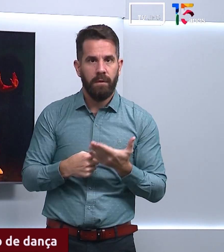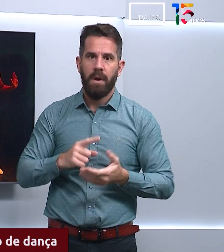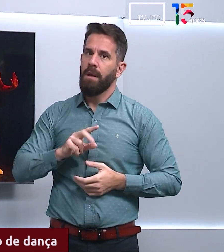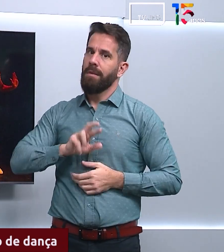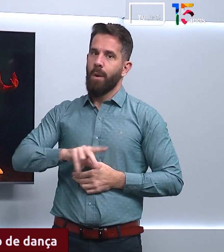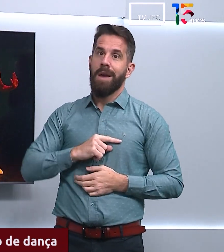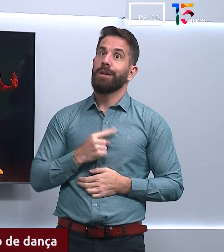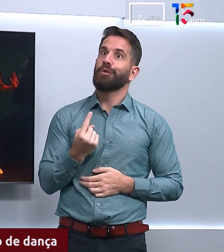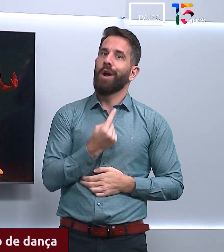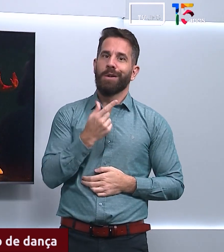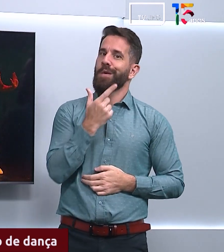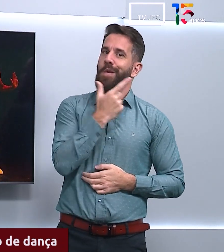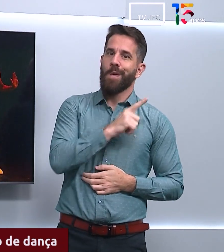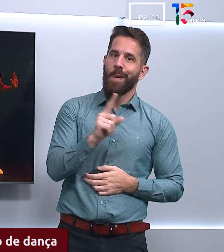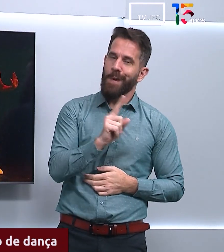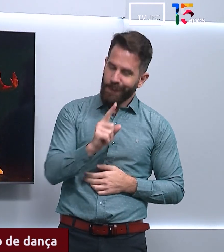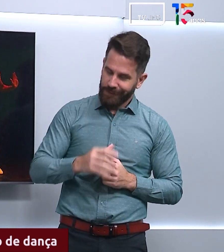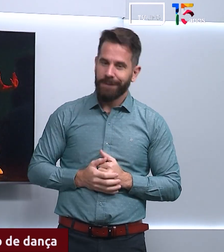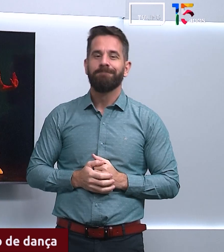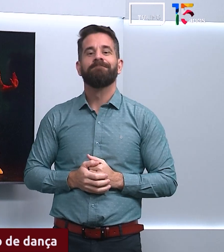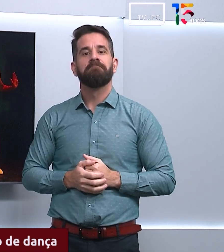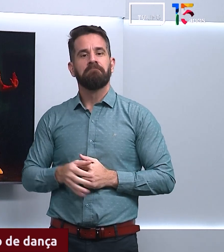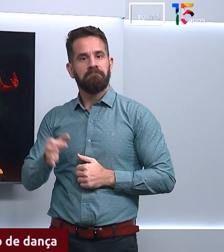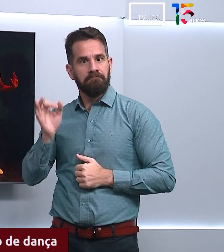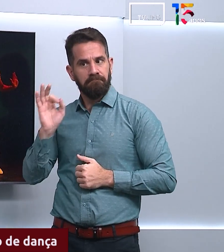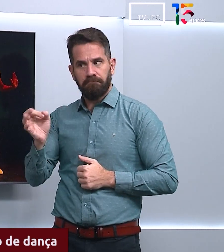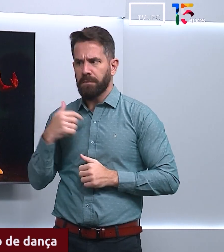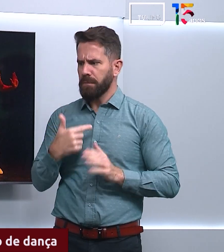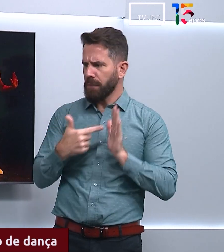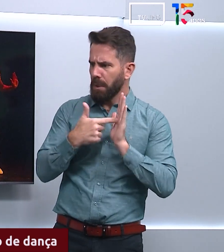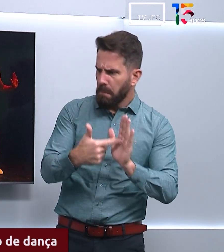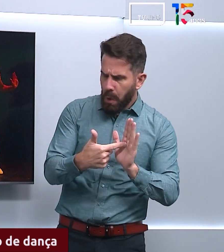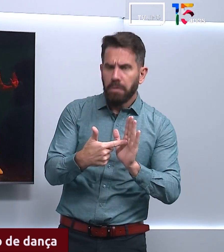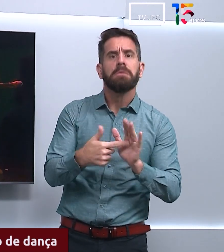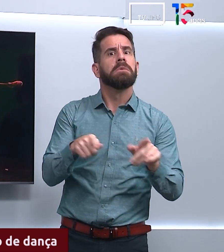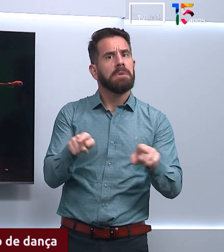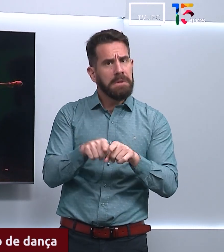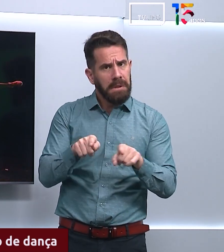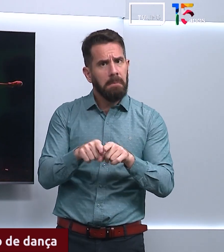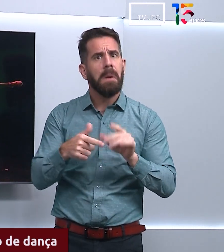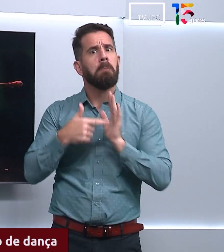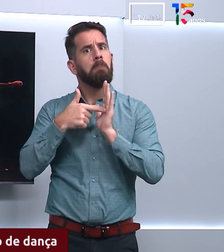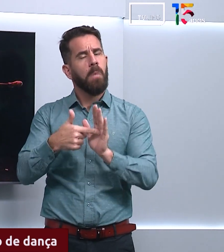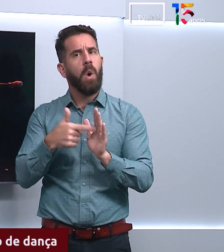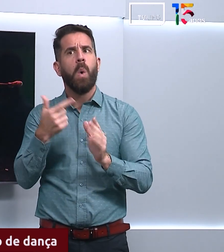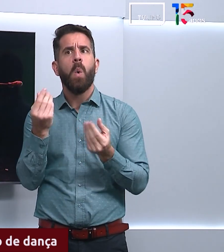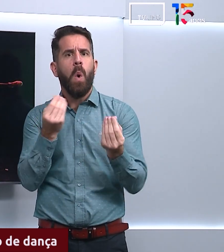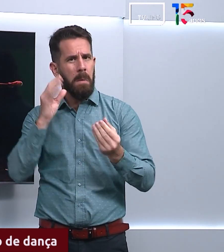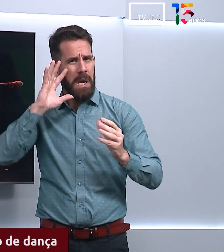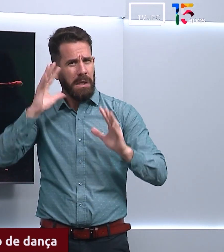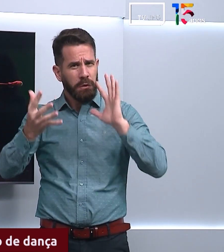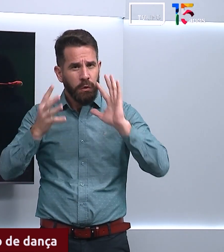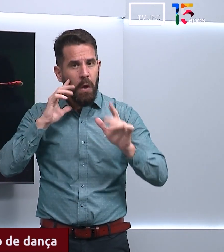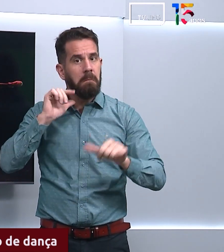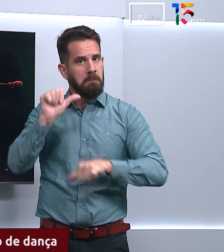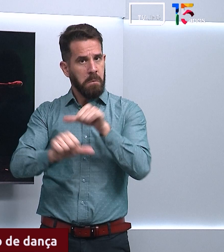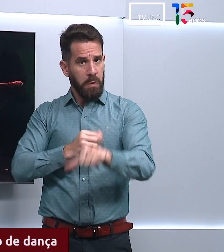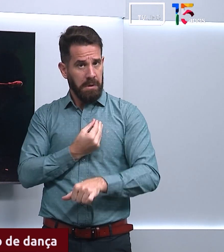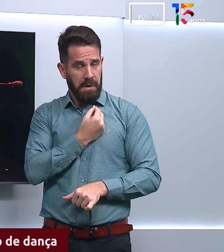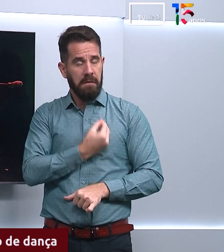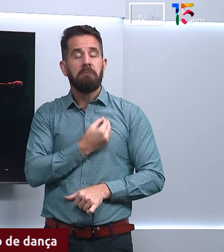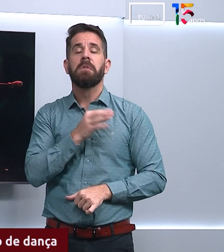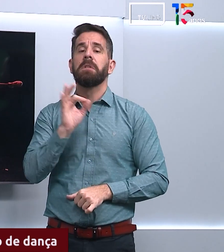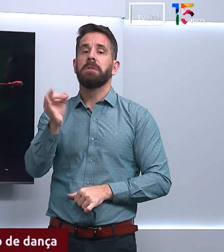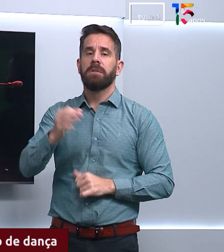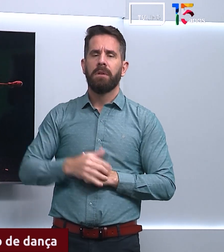certo então além de apresentar aí essa questão né traz também alternativas aí muito válidas e o espetáculo